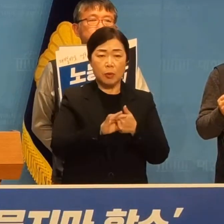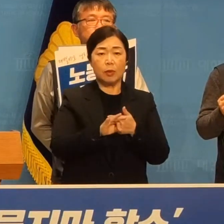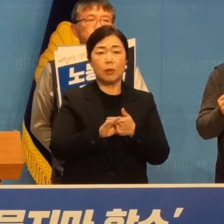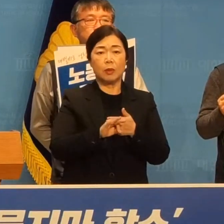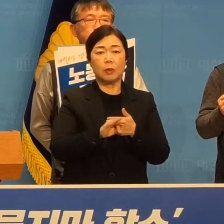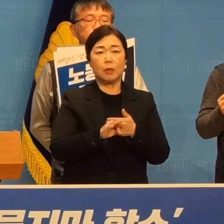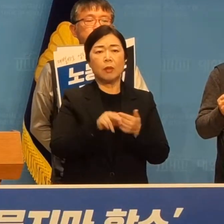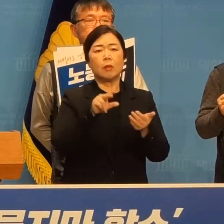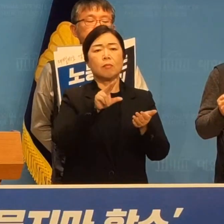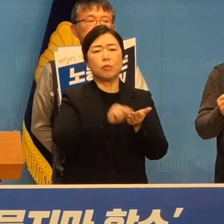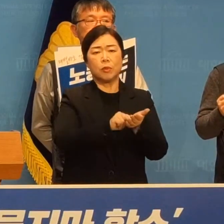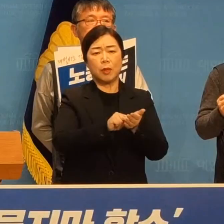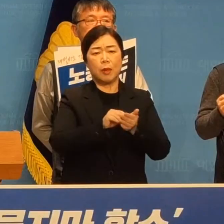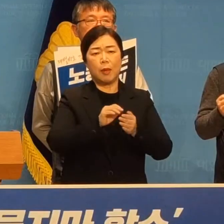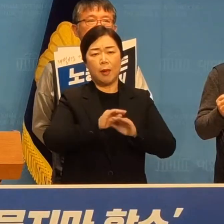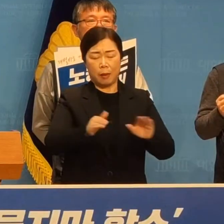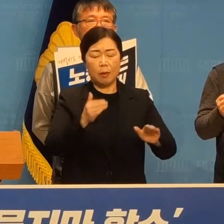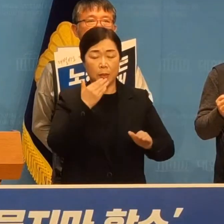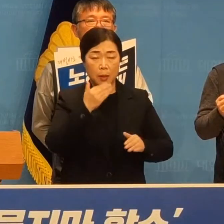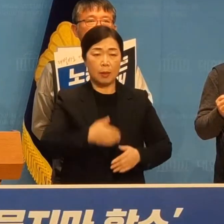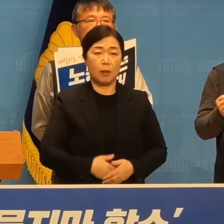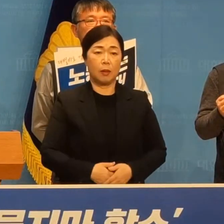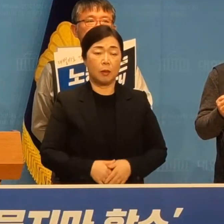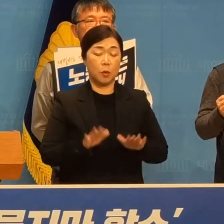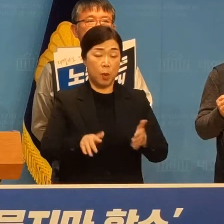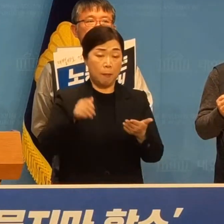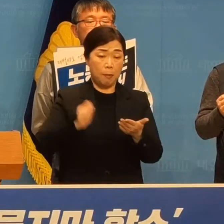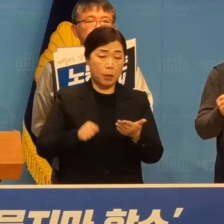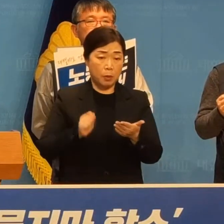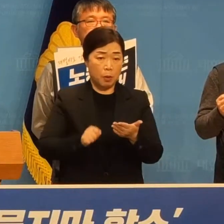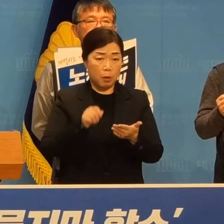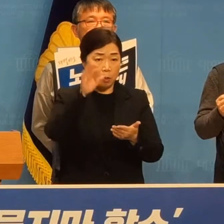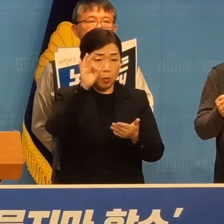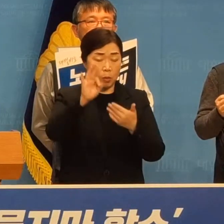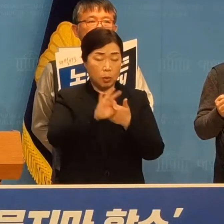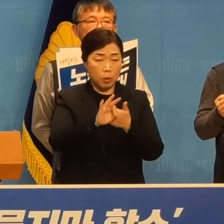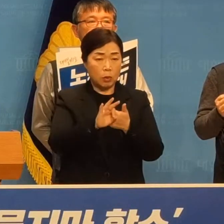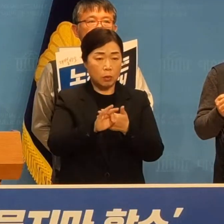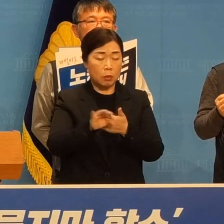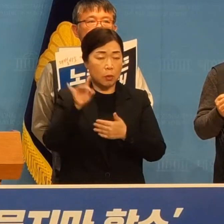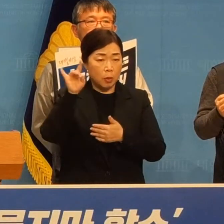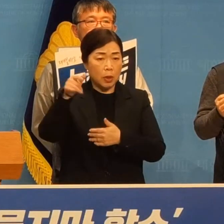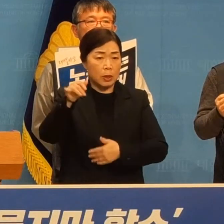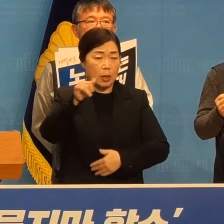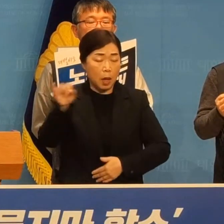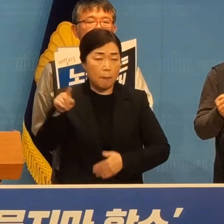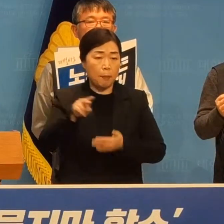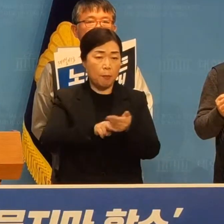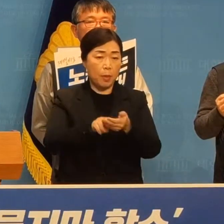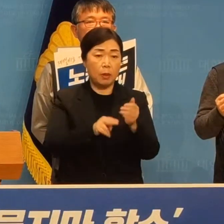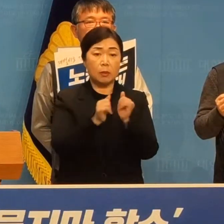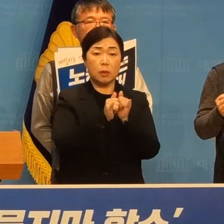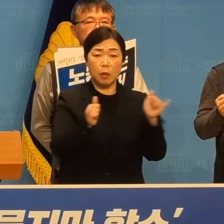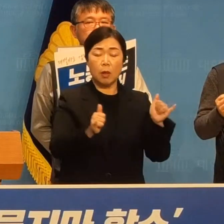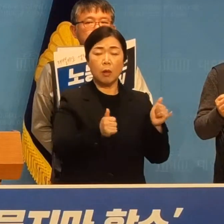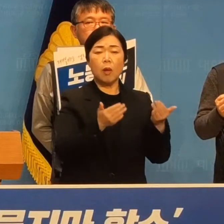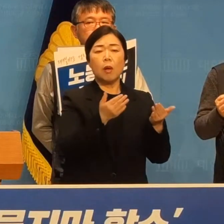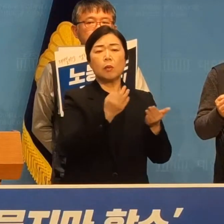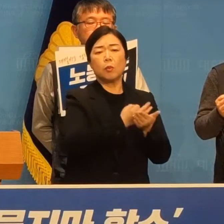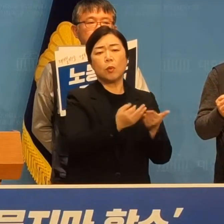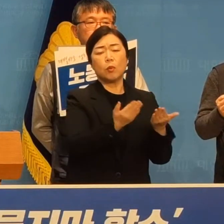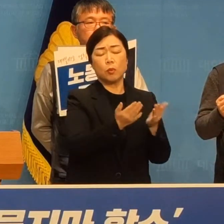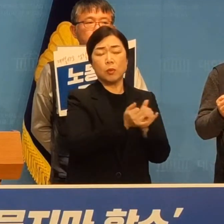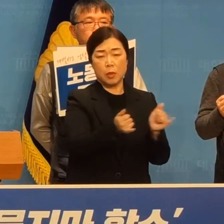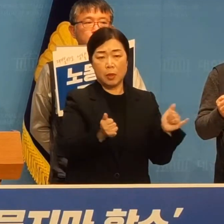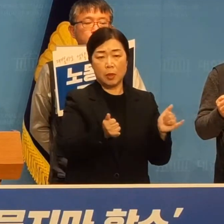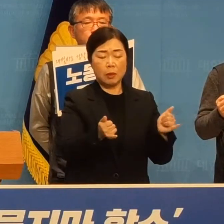됩니다. 그리고 이번 판결에서 보았듯이 현대기아차를 판매하는 비정규직 판매 노동자들의 노동